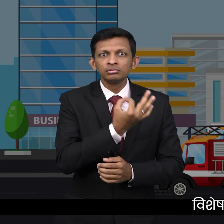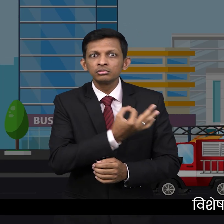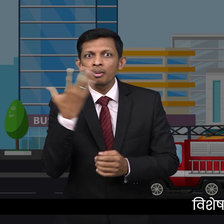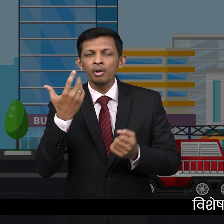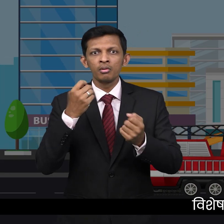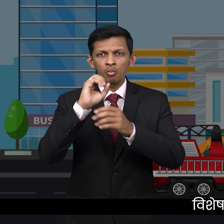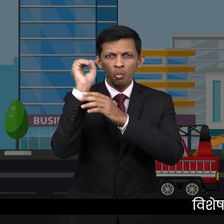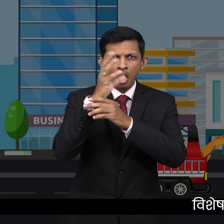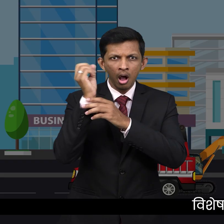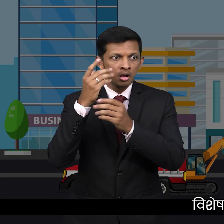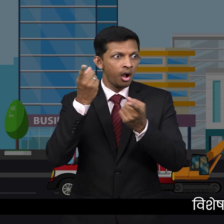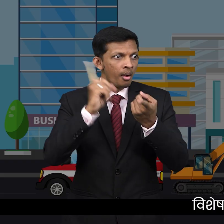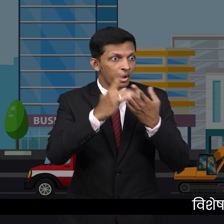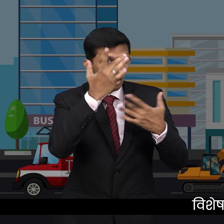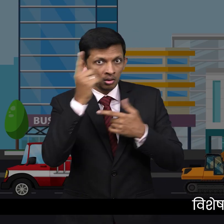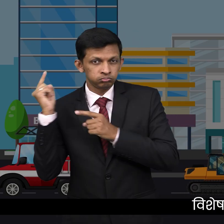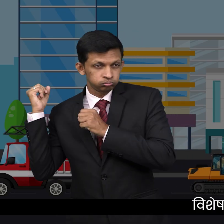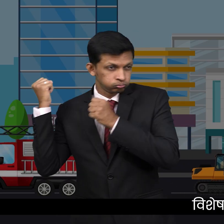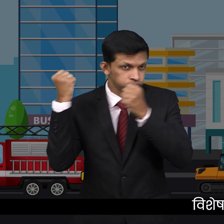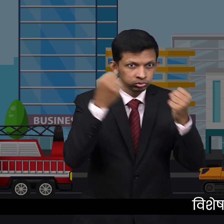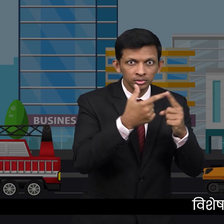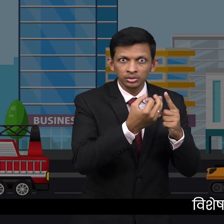विशेष वाहतुकीसाठी वाहने.